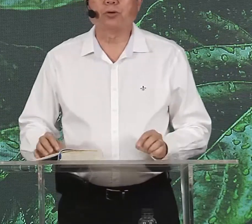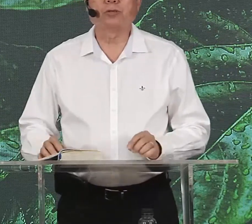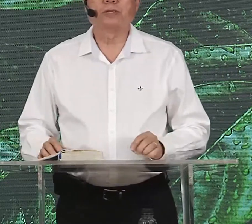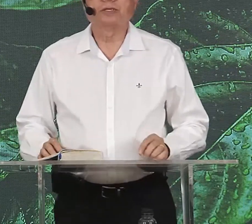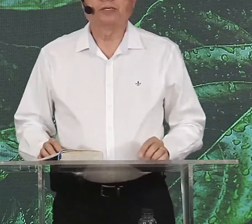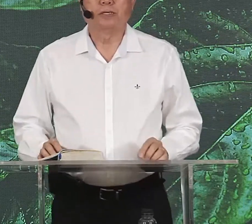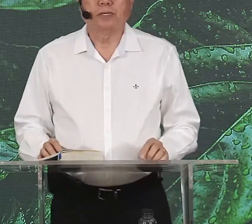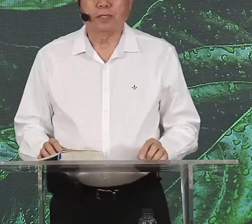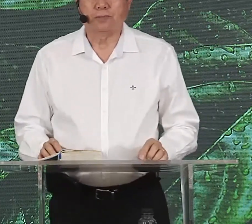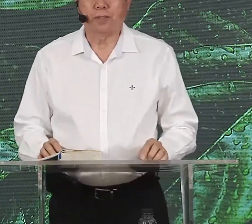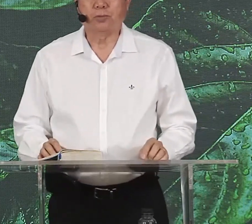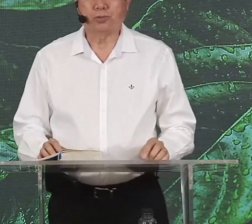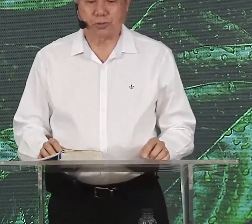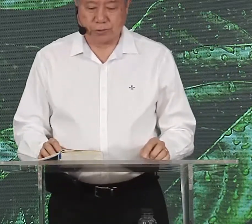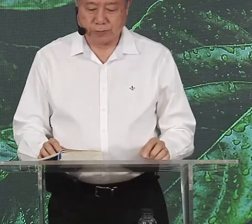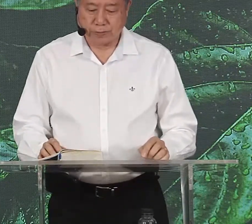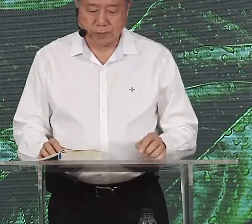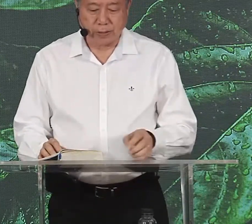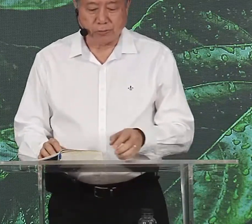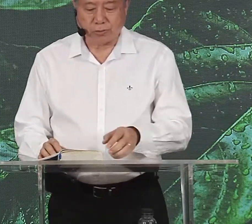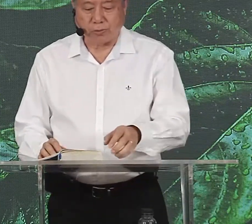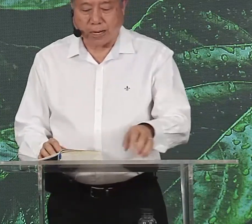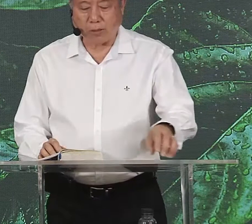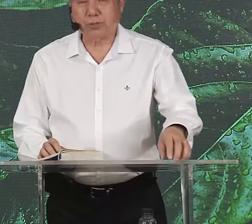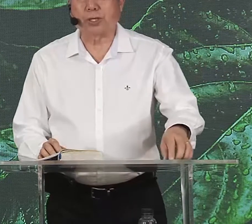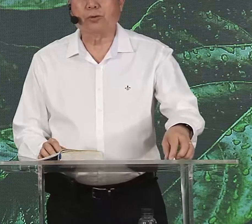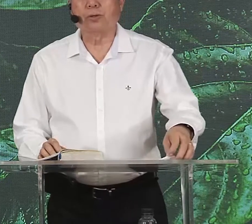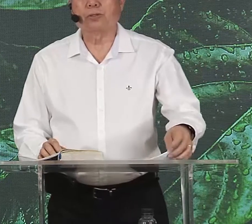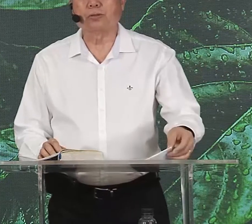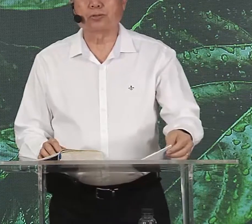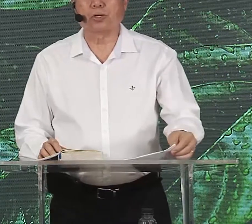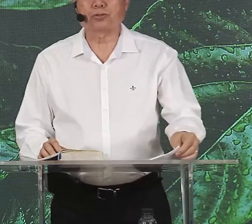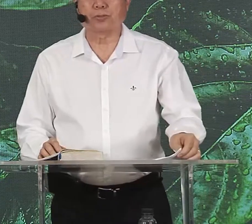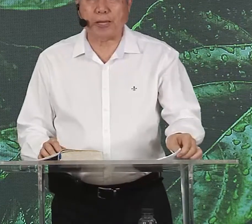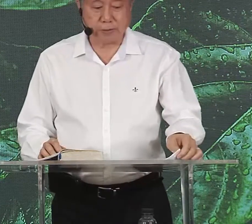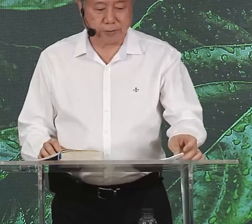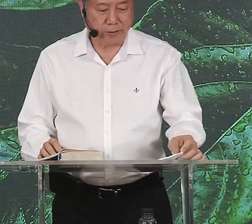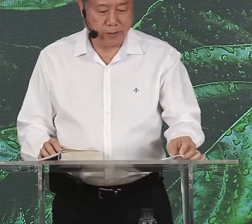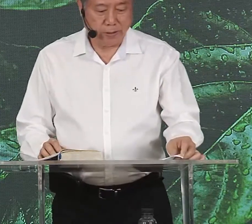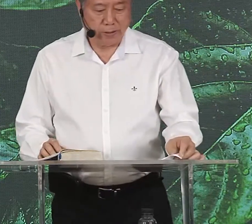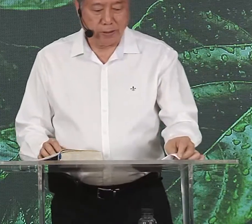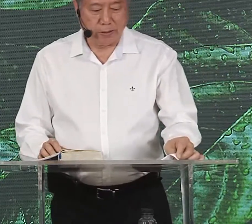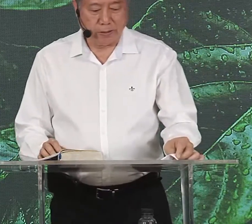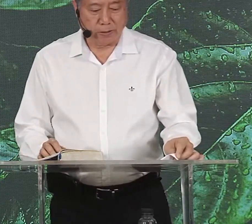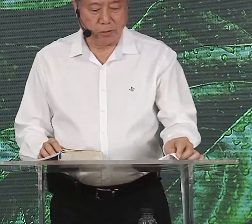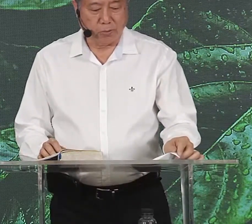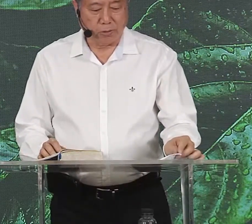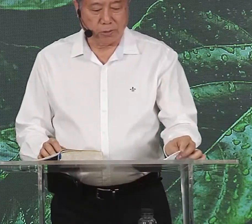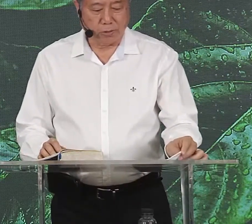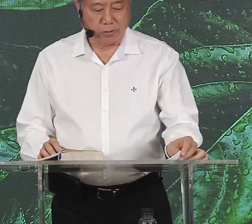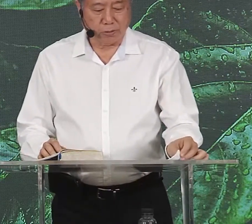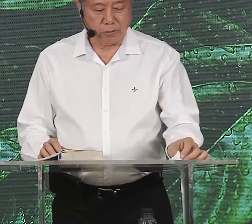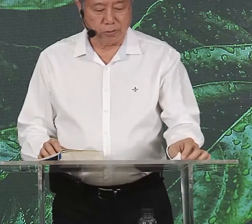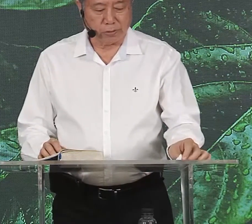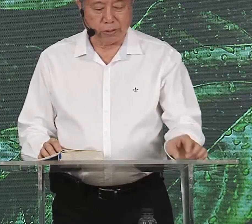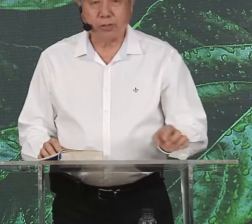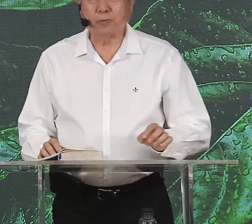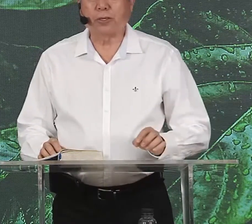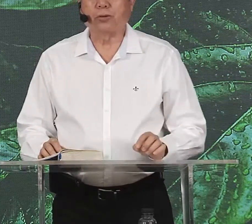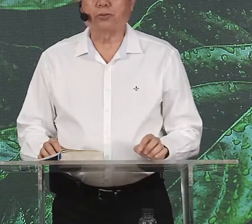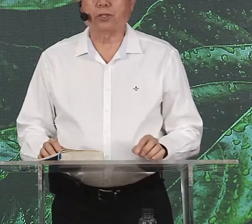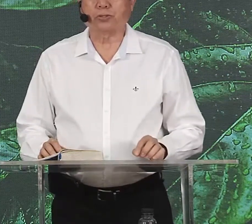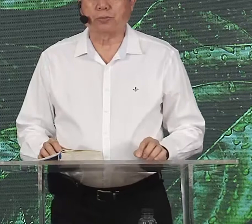do Senhor, vamos honrar o Senhor com os nossos bens, e como